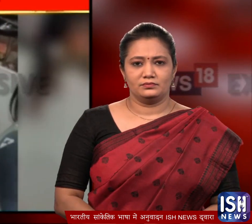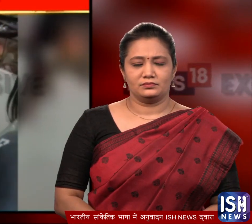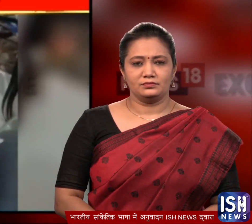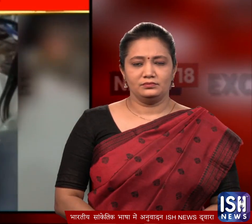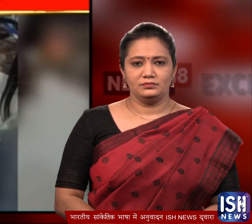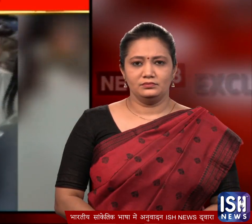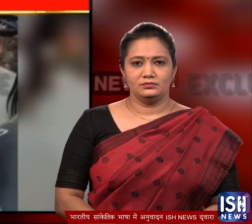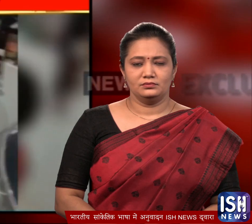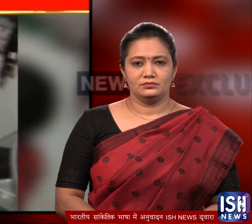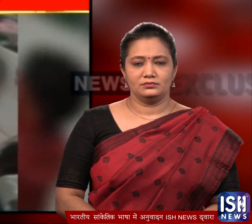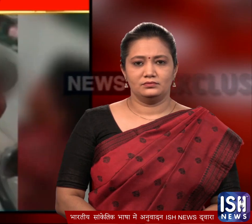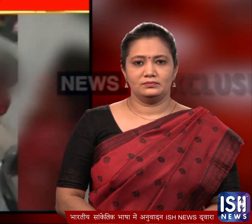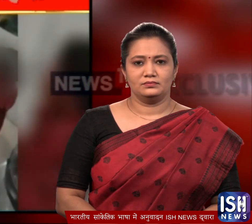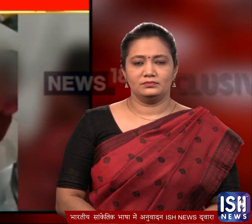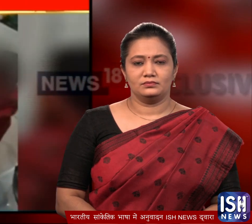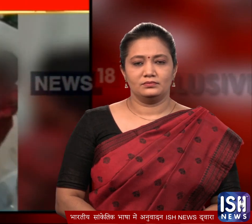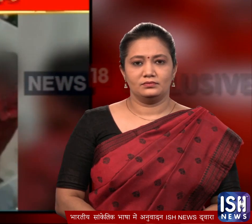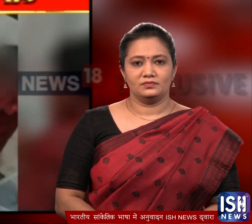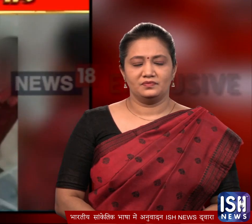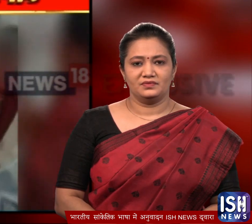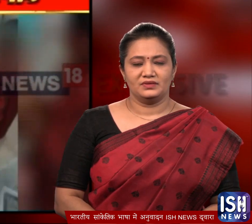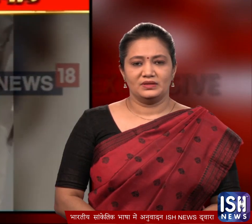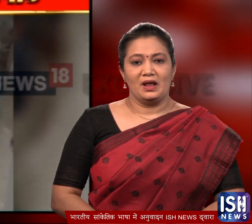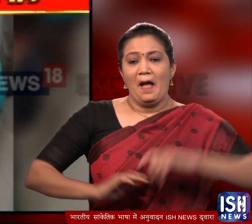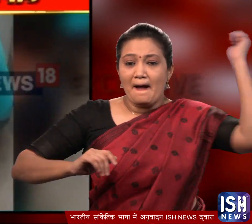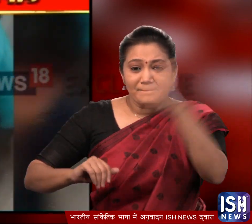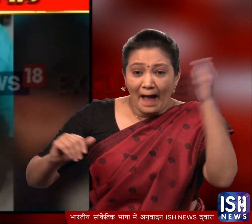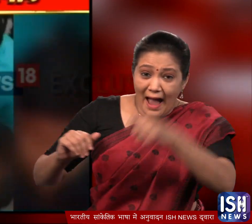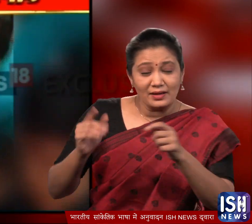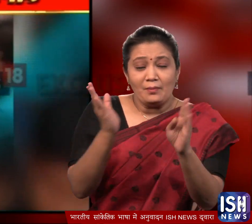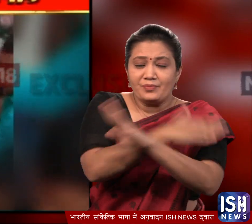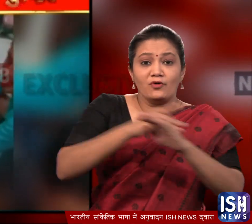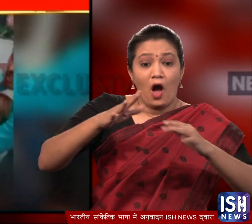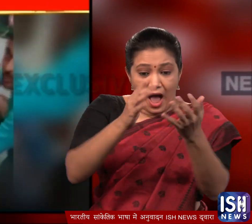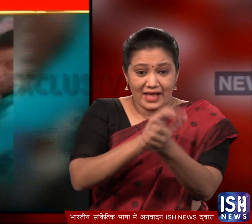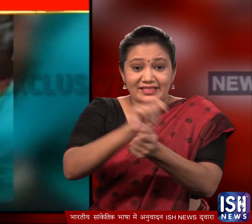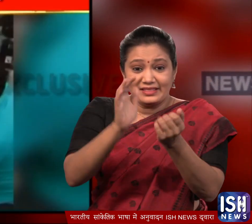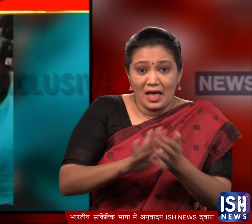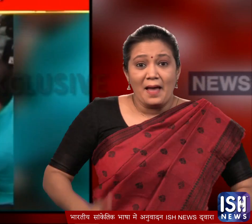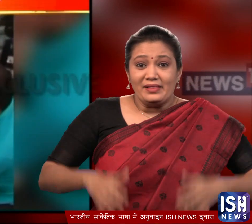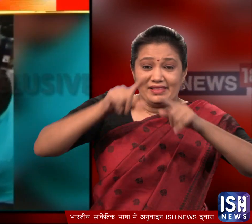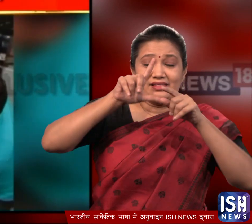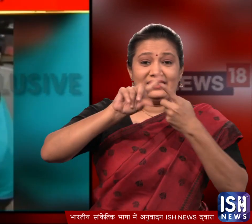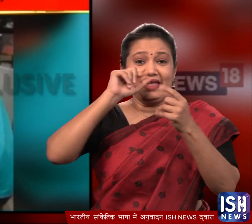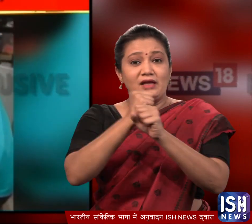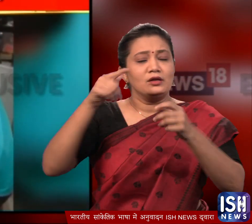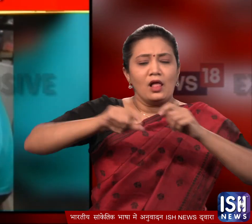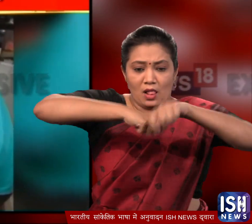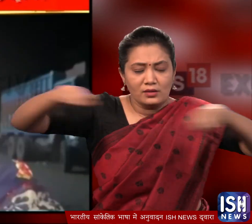40,000 रुपया तुम उठा के ले गया यहाँ से। पिटाई से पहले उस दुकानदार ने दोनों बच्चों के हाथ पैर भी रस्सियों से बांध